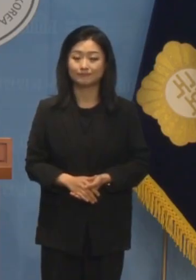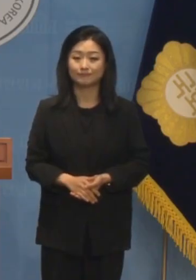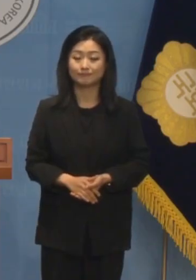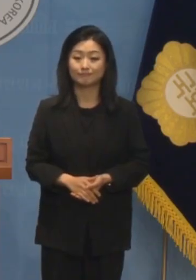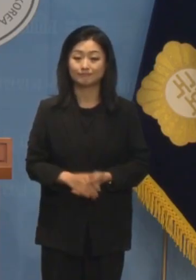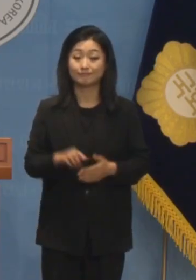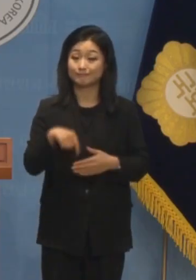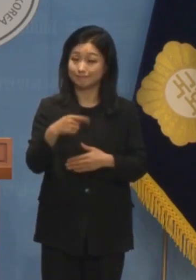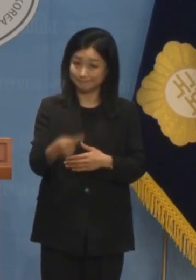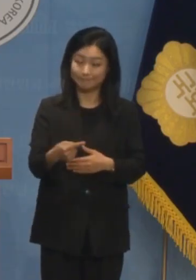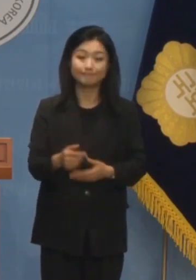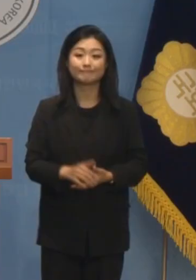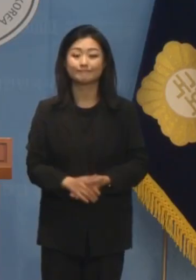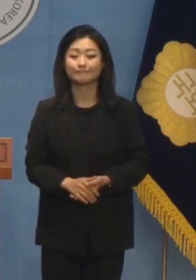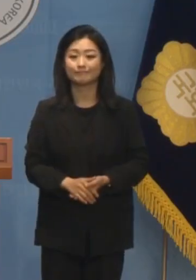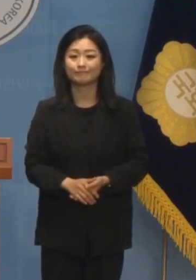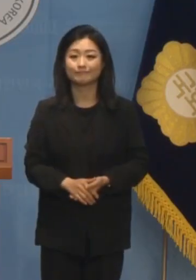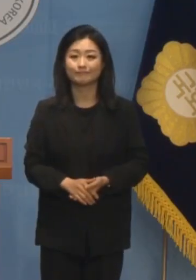브리핑 이어하겠습니다.